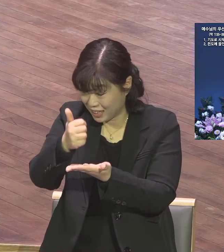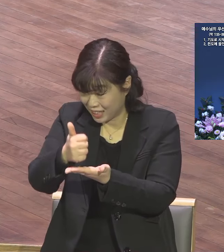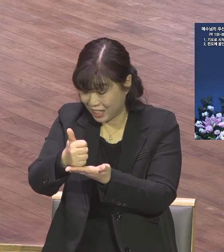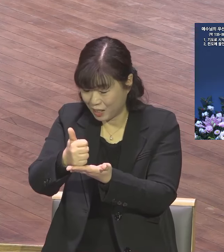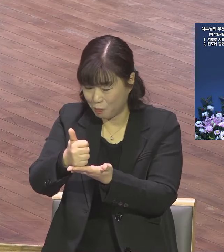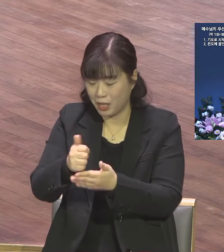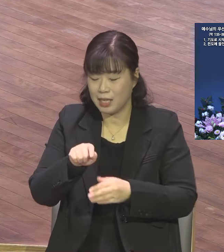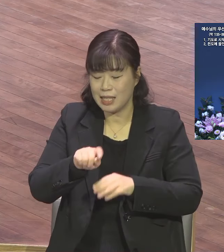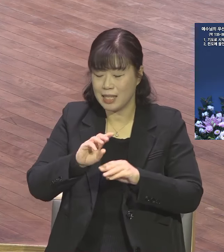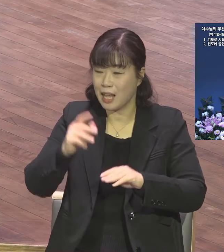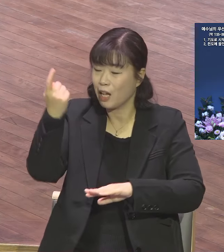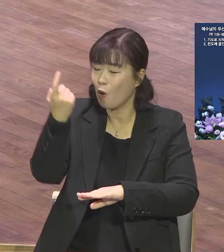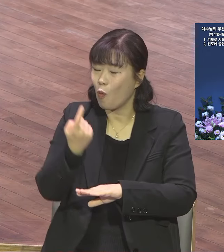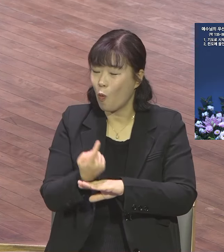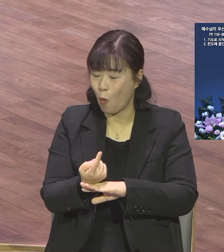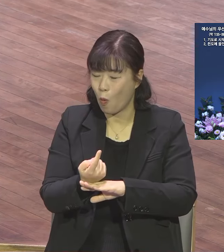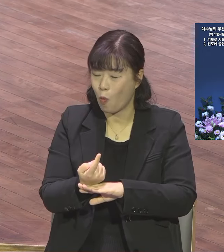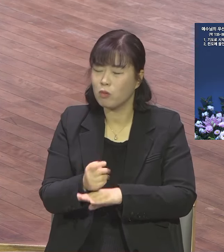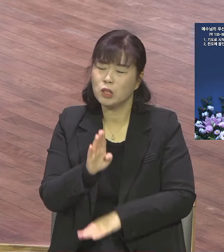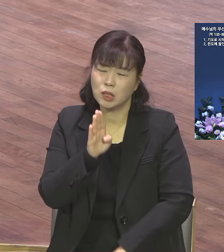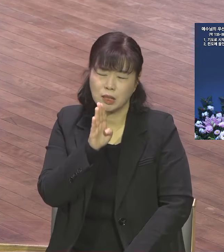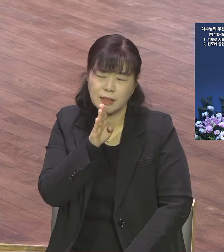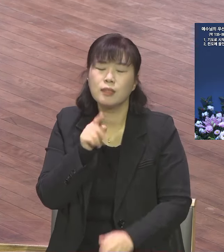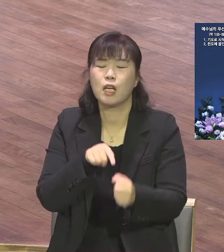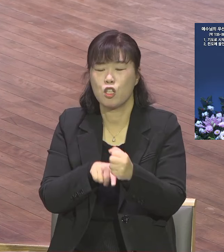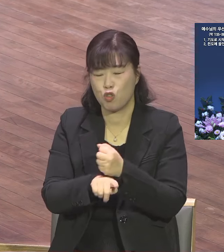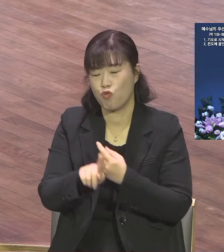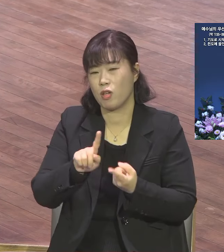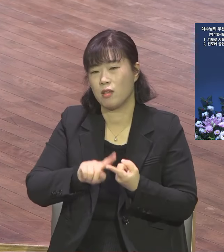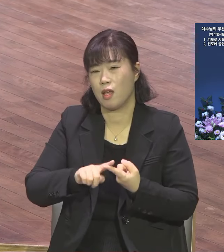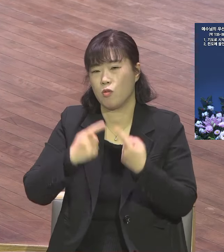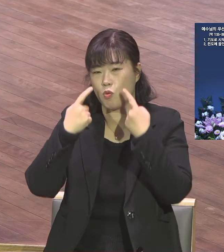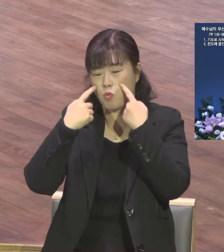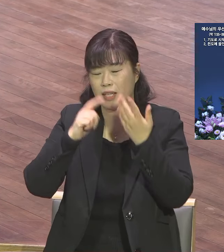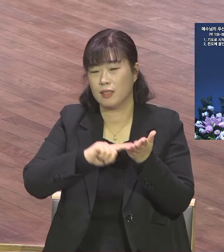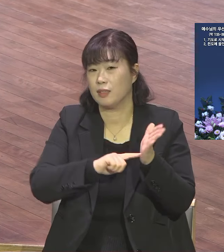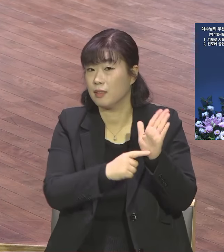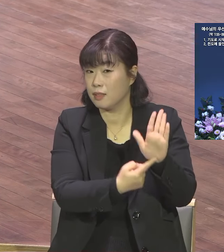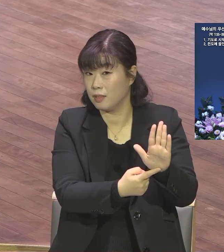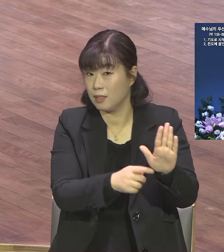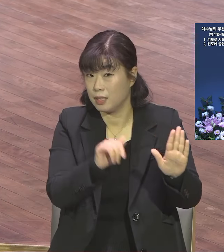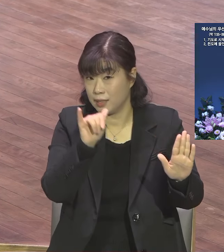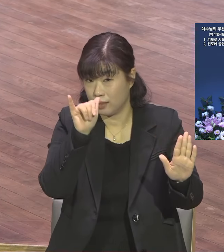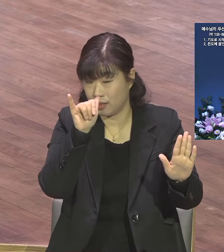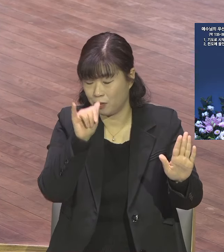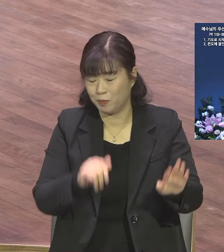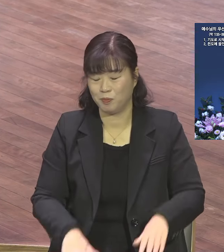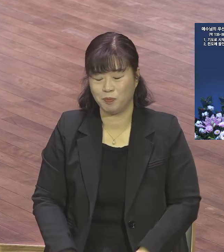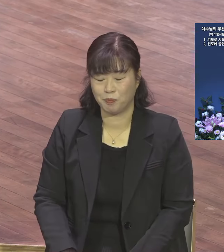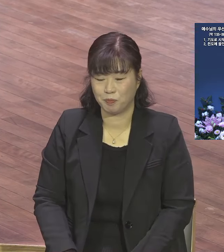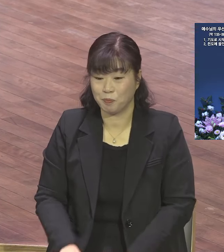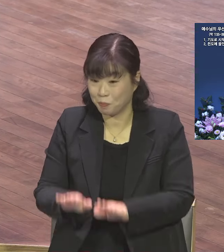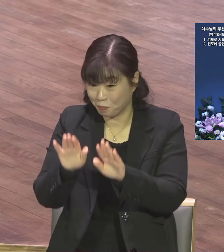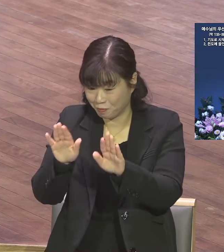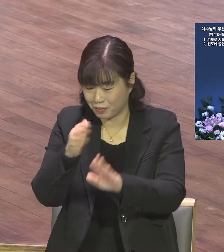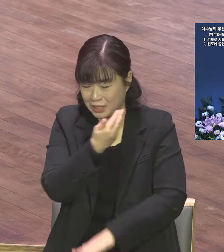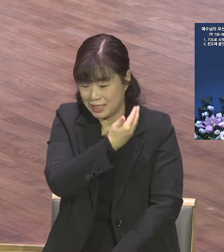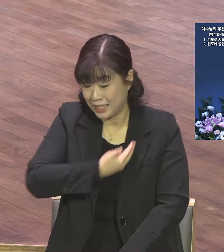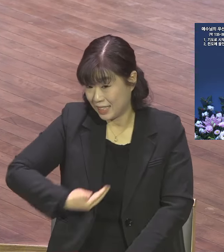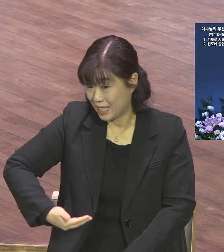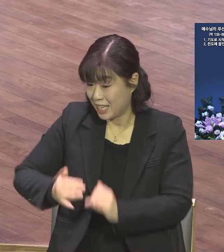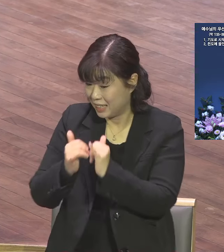지금 제자들 비롯해서 예수님을 찾아온 수많은 이 병자들 뭐예요? 오직 병